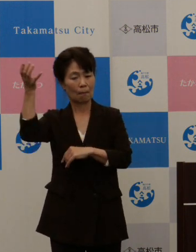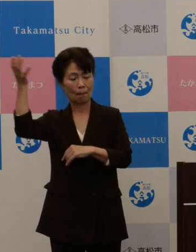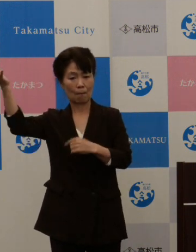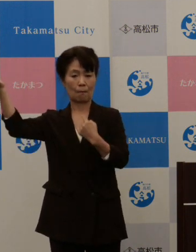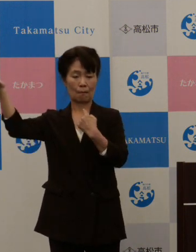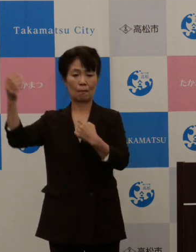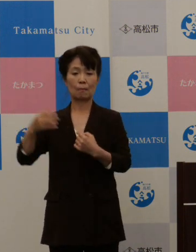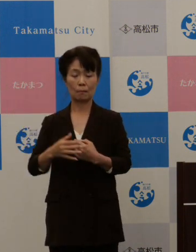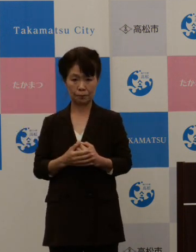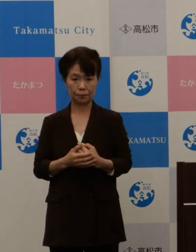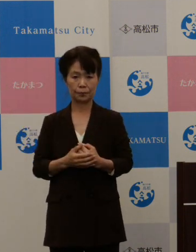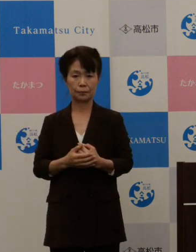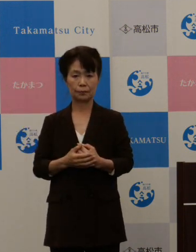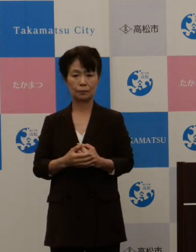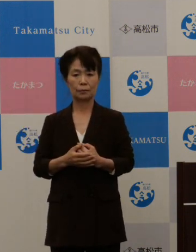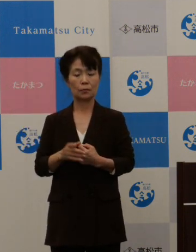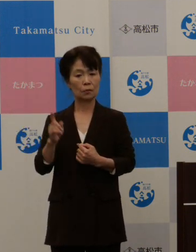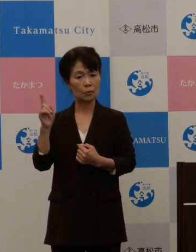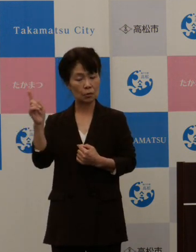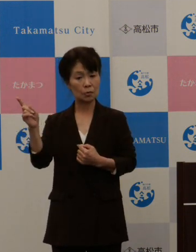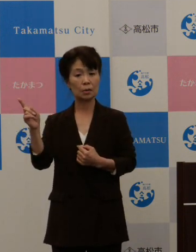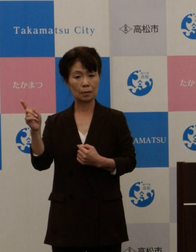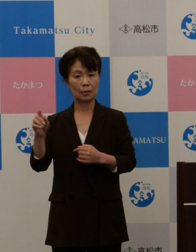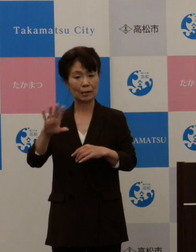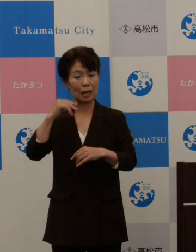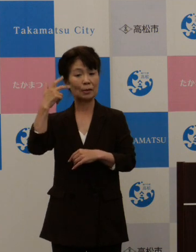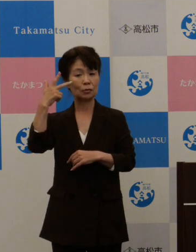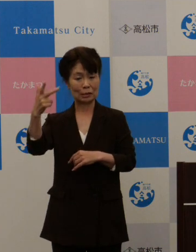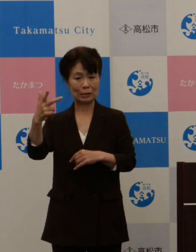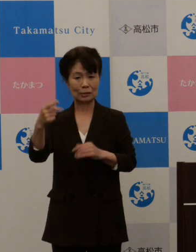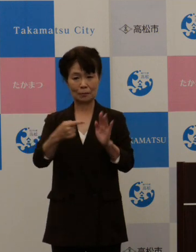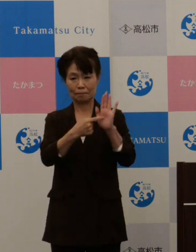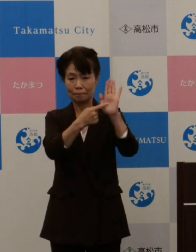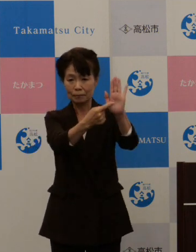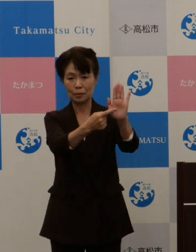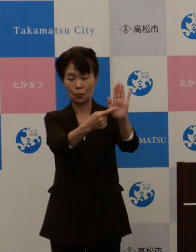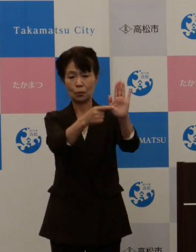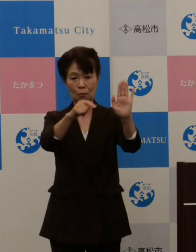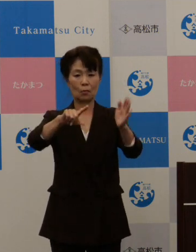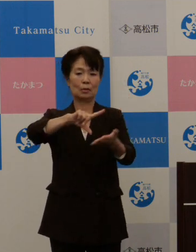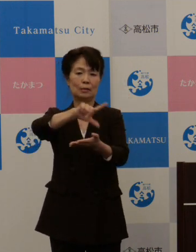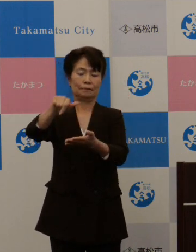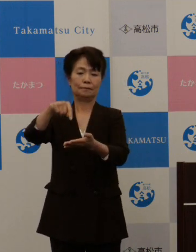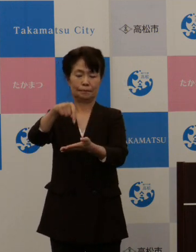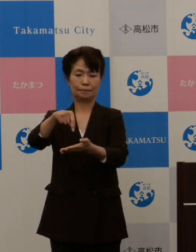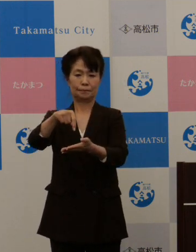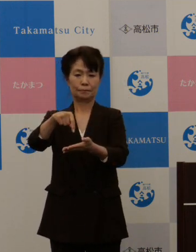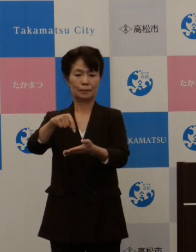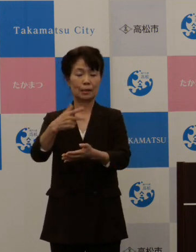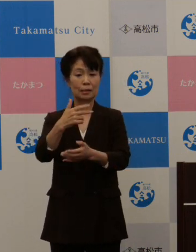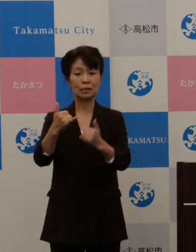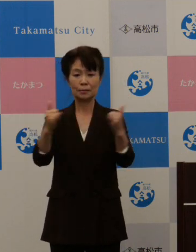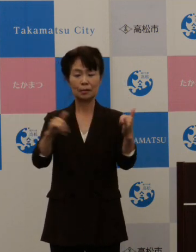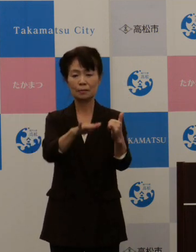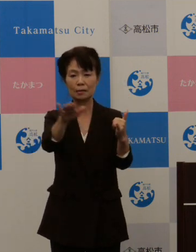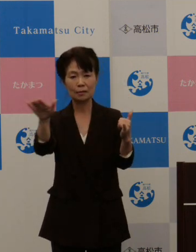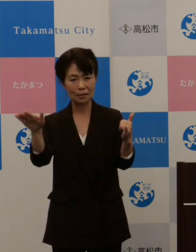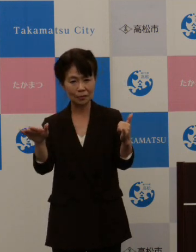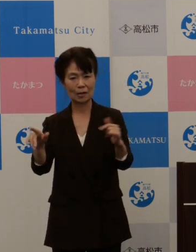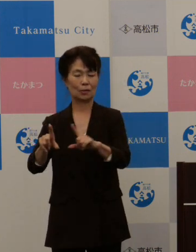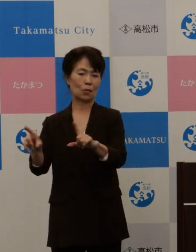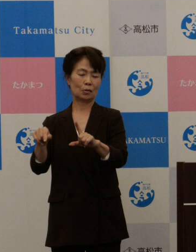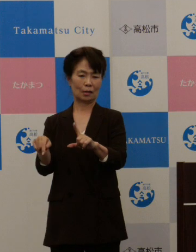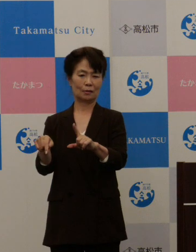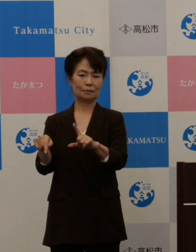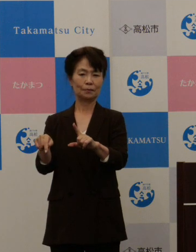ども、まあ、その辺につきましては、本市の顔ともいえる地区でもございますので、市民の皆様にとってはもちろんですけ